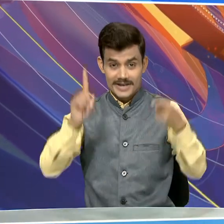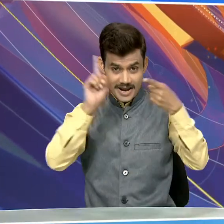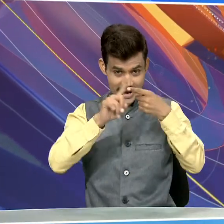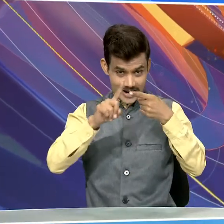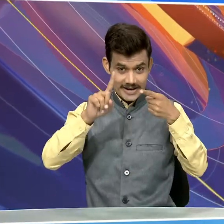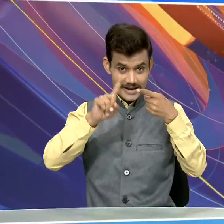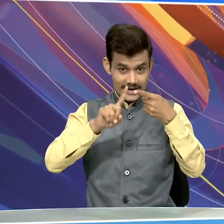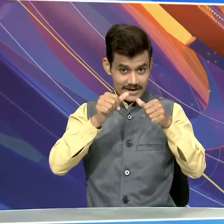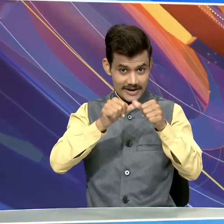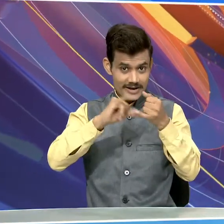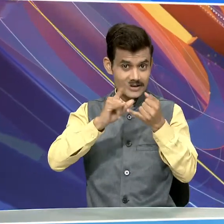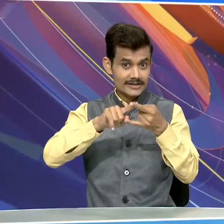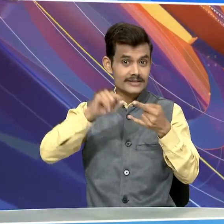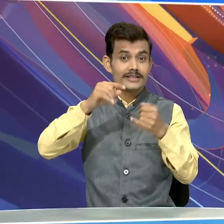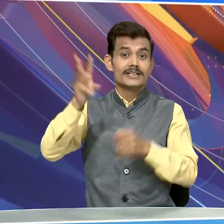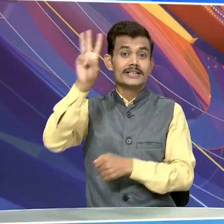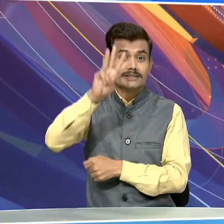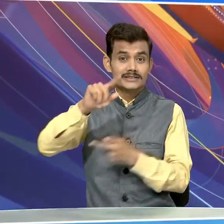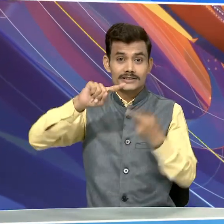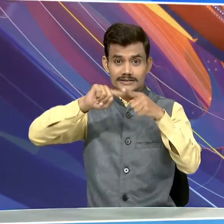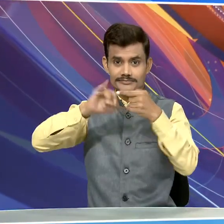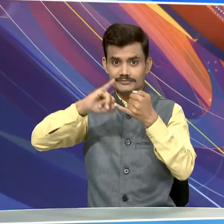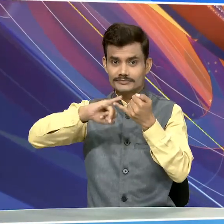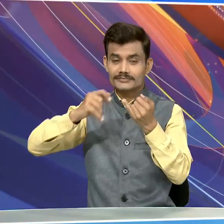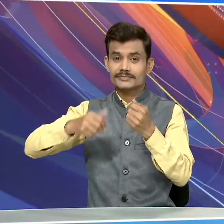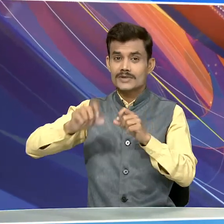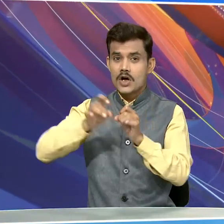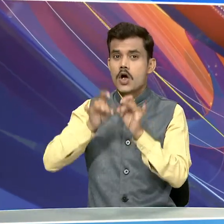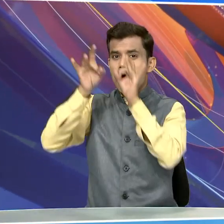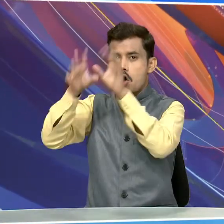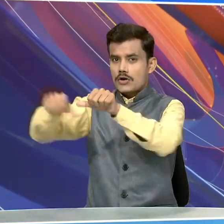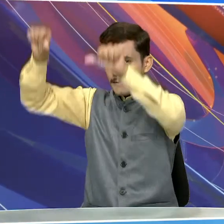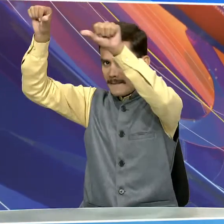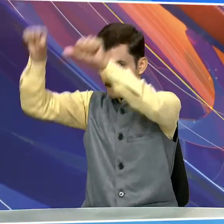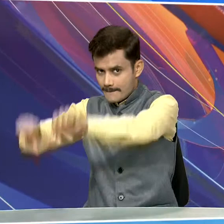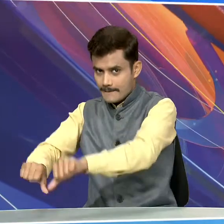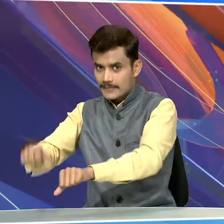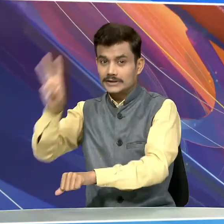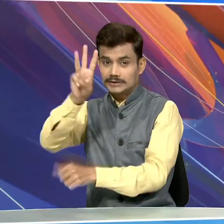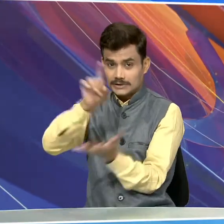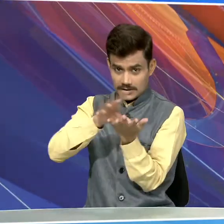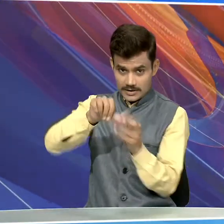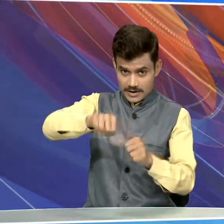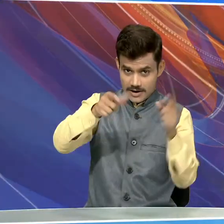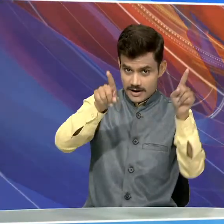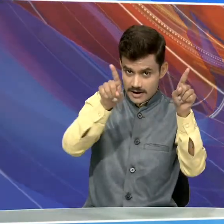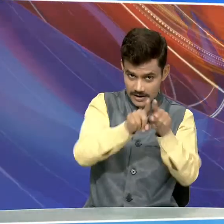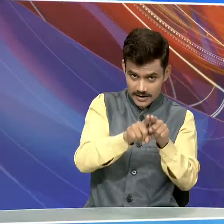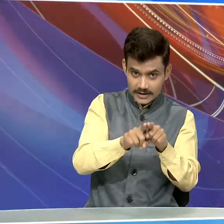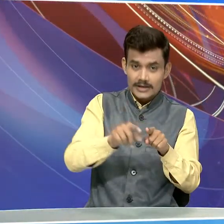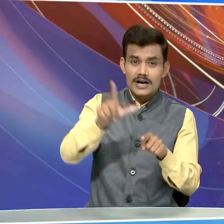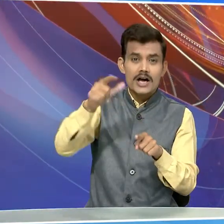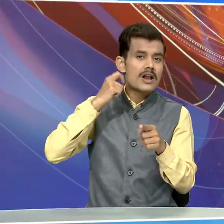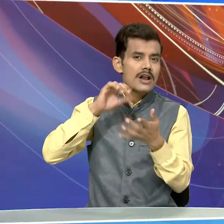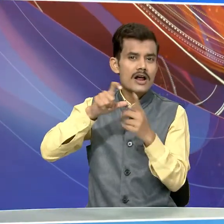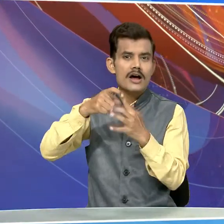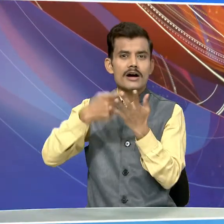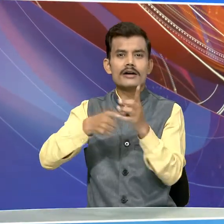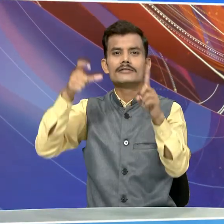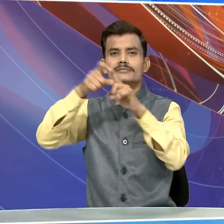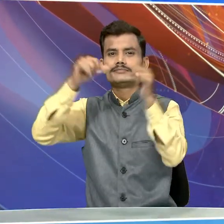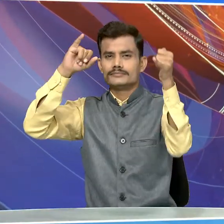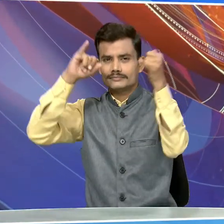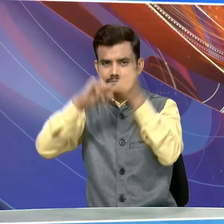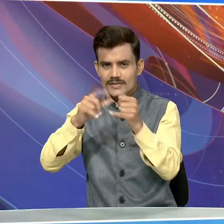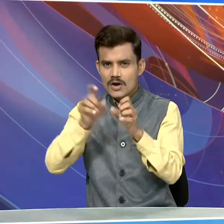इंग्लैंड ने एशेज के तीसरे टेस्ट में ऑस्ट्रेलिया पर 3 विकेट की रोमांचक जीत हासिल की है। लीड्स के हेडिंग्ले मैदान पर ऑस्ट्रेलिया से